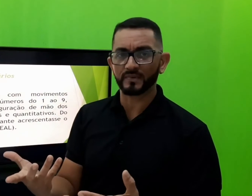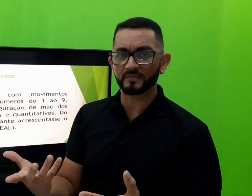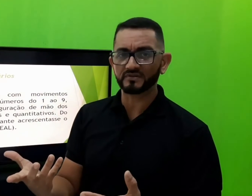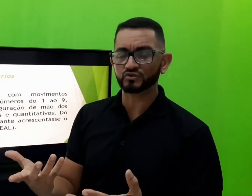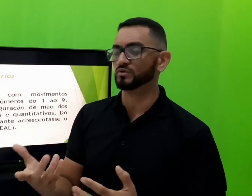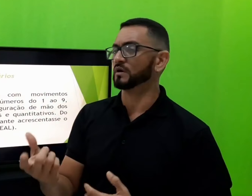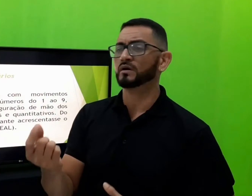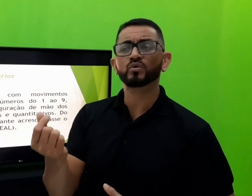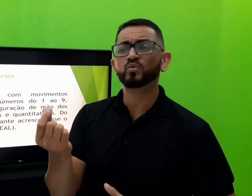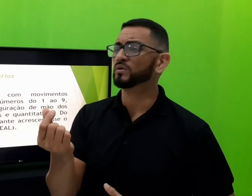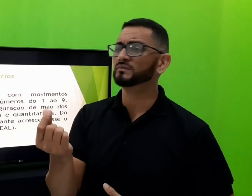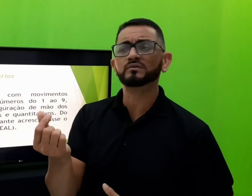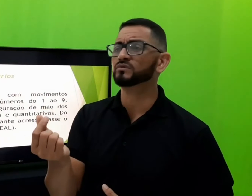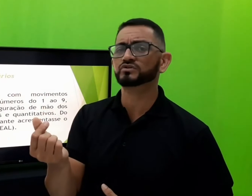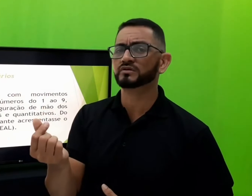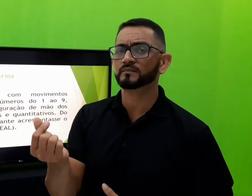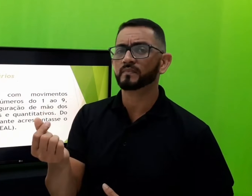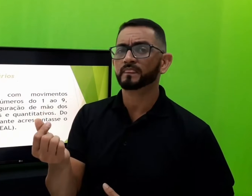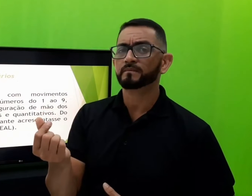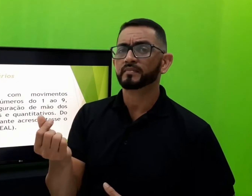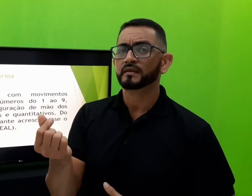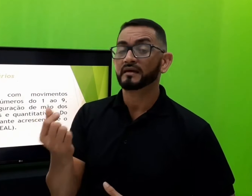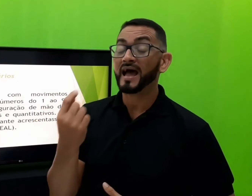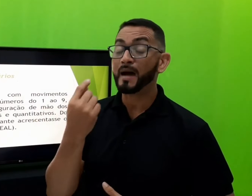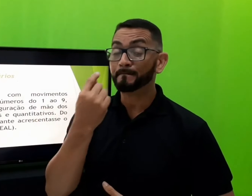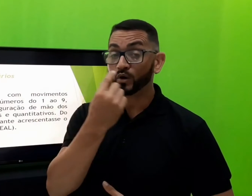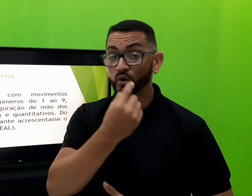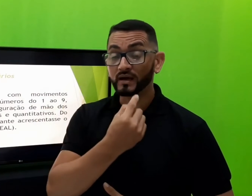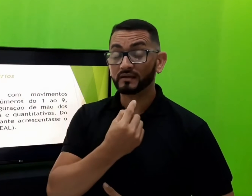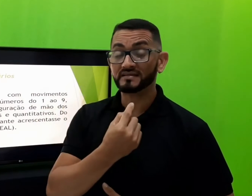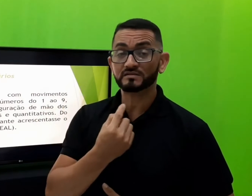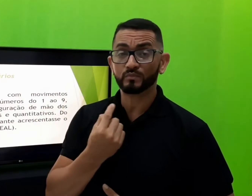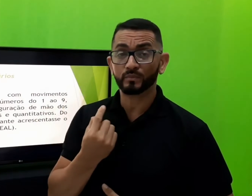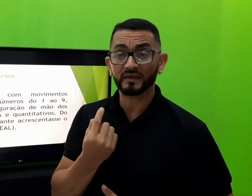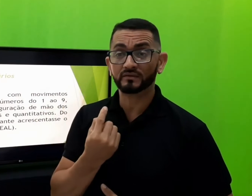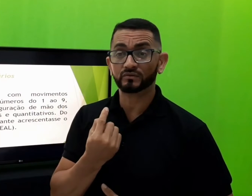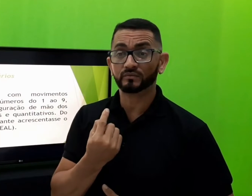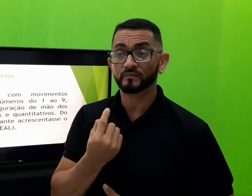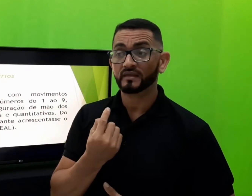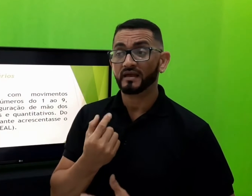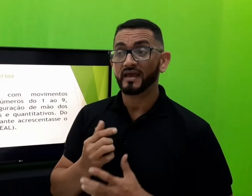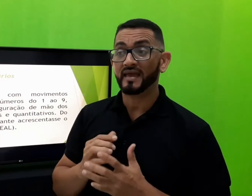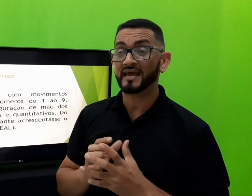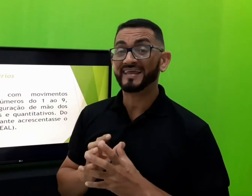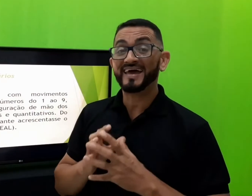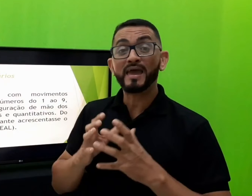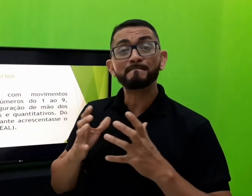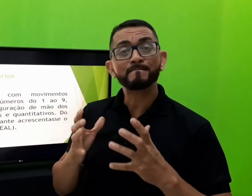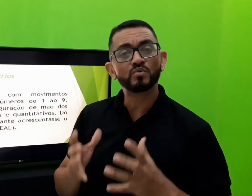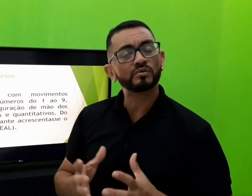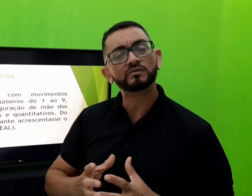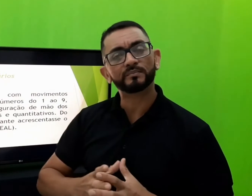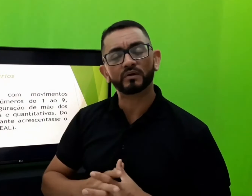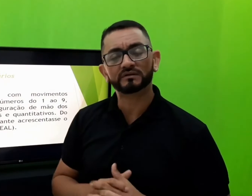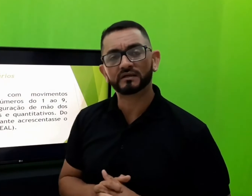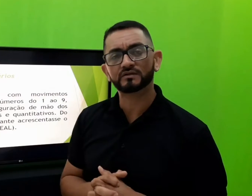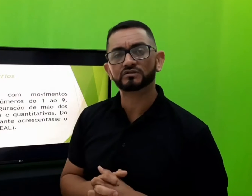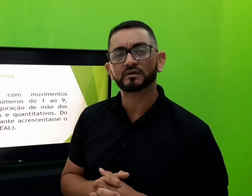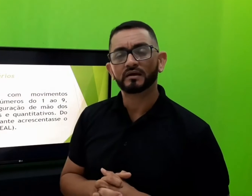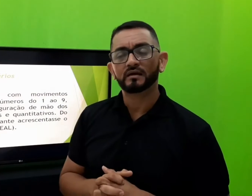para a pessoa, quanto custa? A boca, nesse momento, ela é muito importante